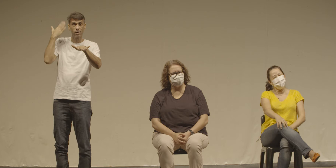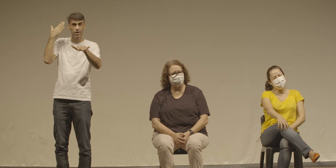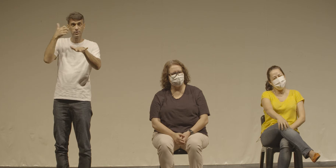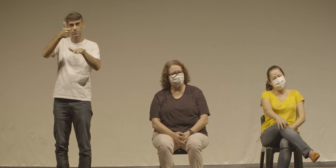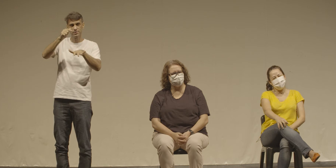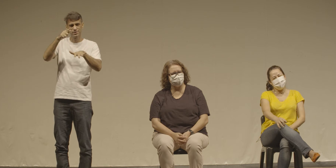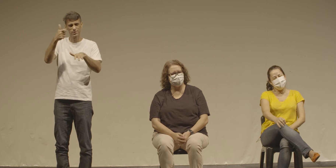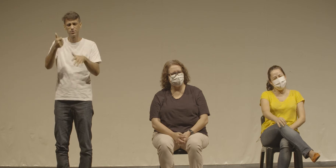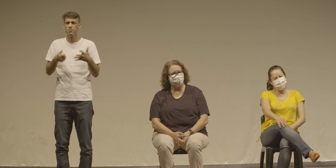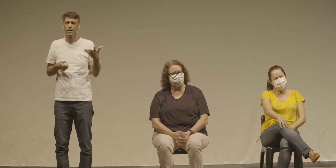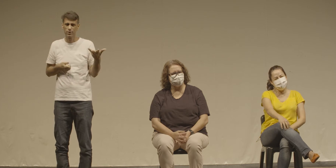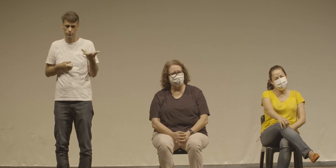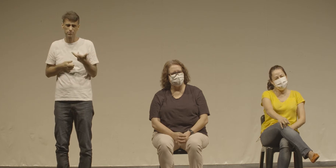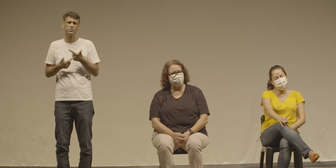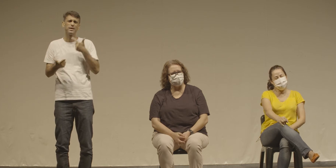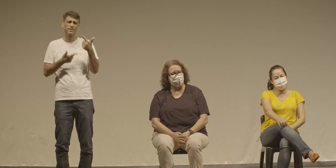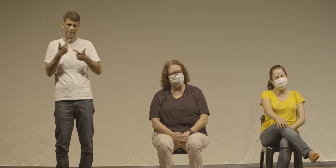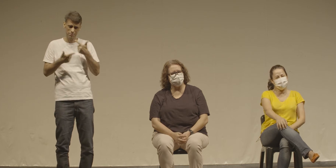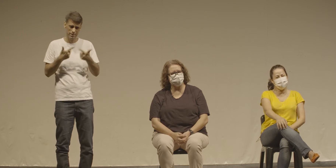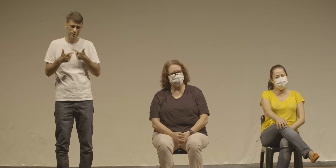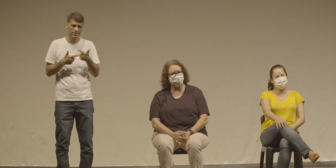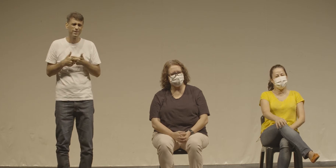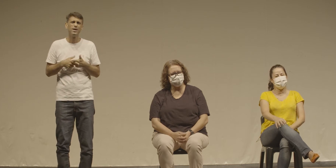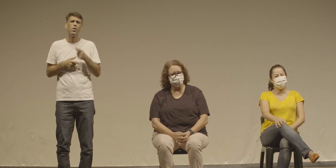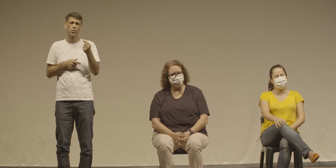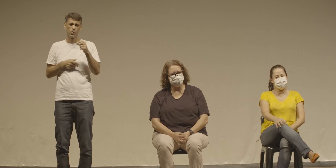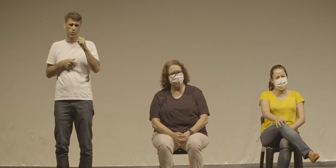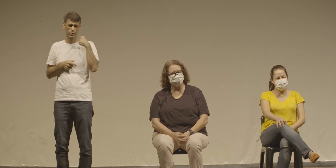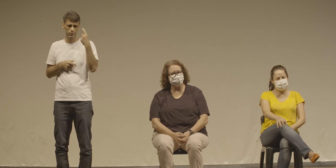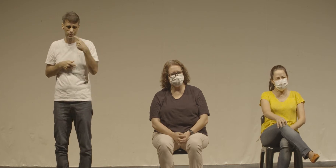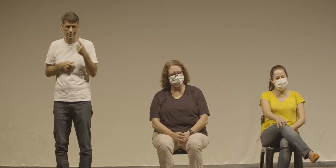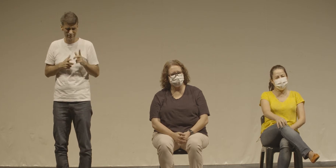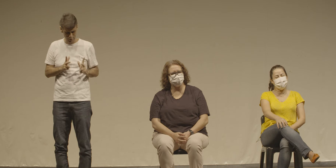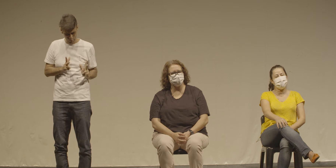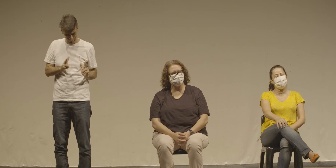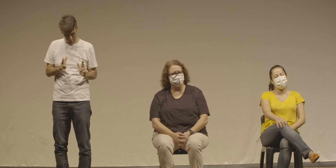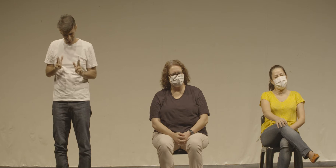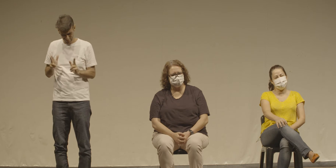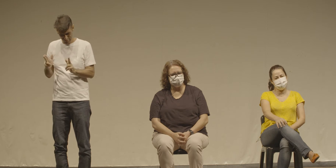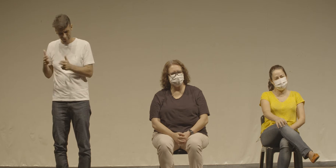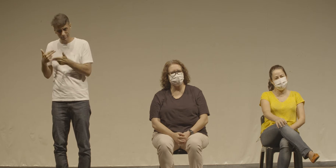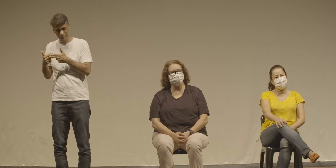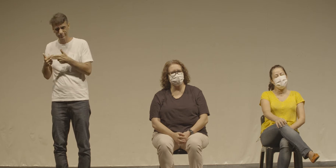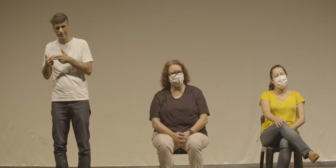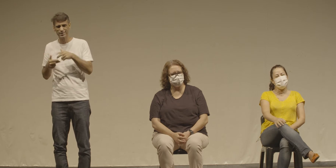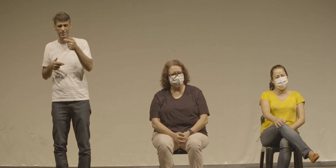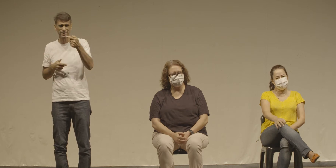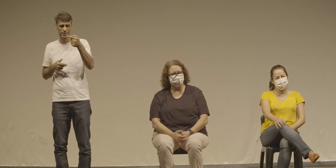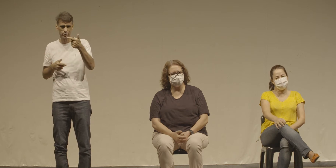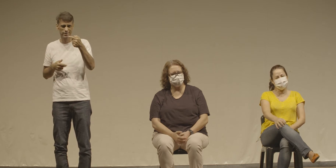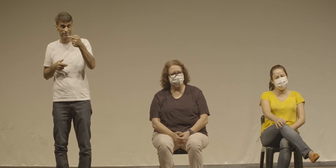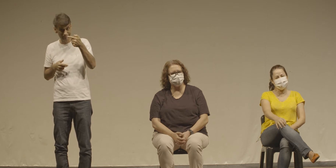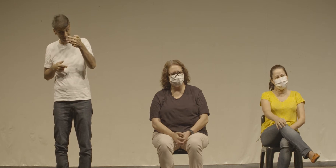Maravilhosas cenas. Assim, eu fico pensando no trabalho que vocês tiveram que gravaram mais de 8 horas e ter que recortar isso para fazer em 72 minutos. Assim,